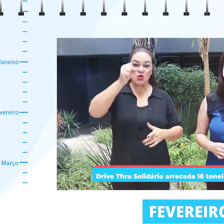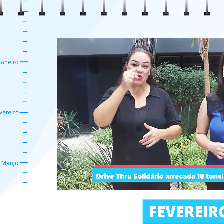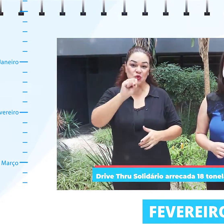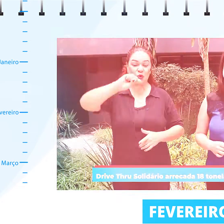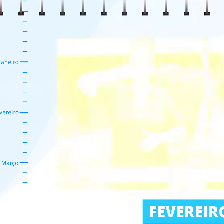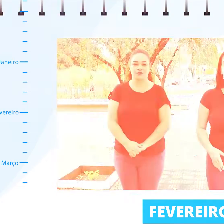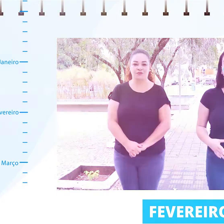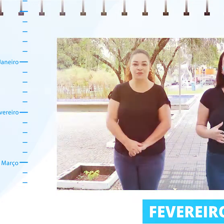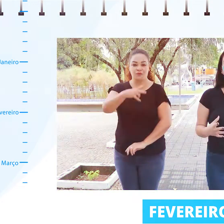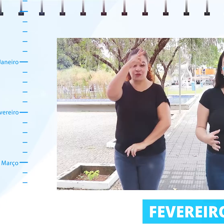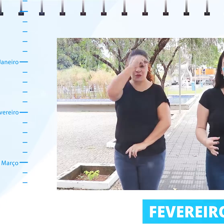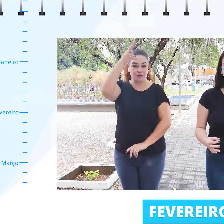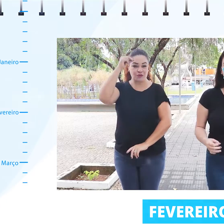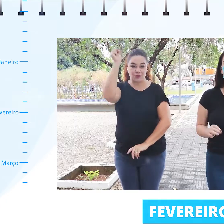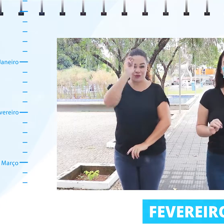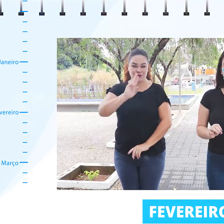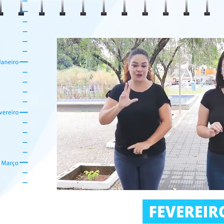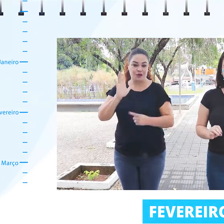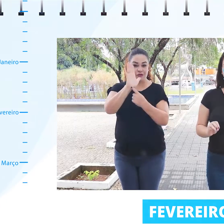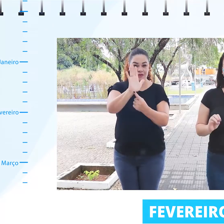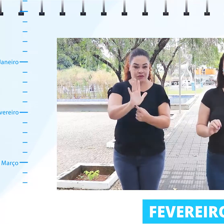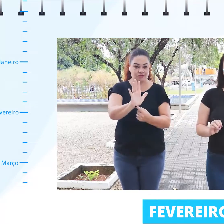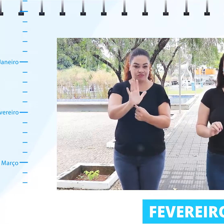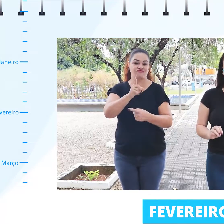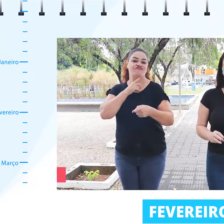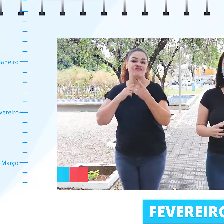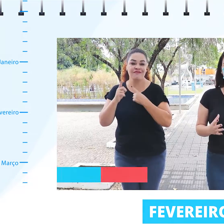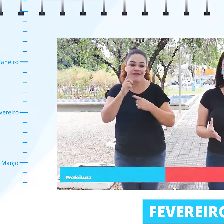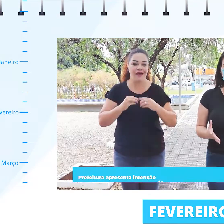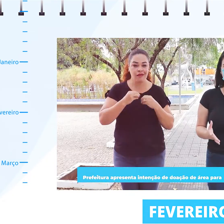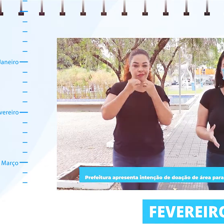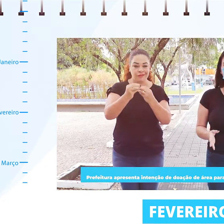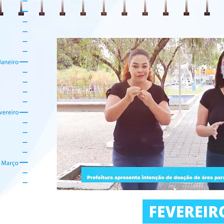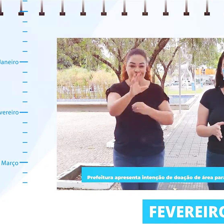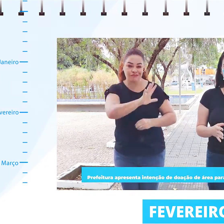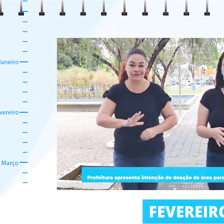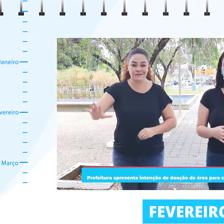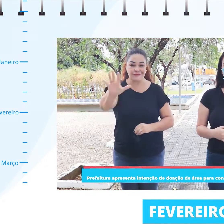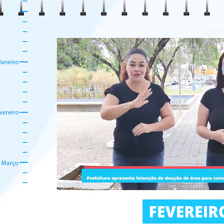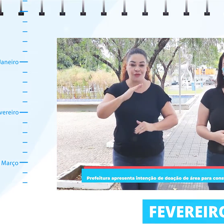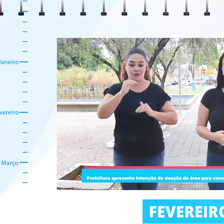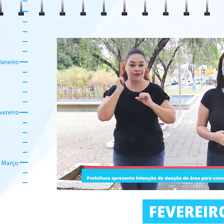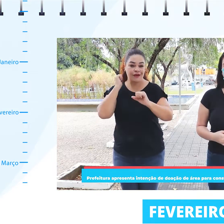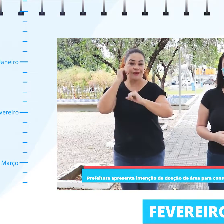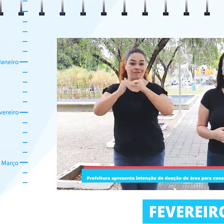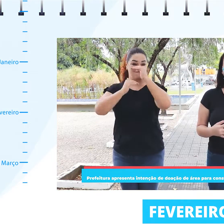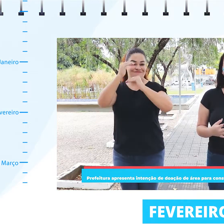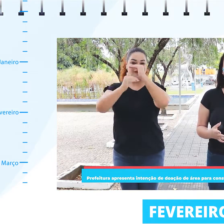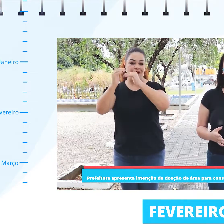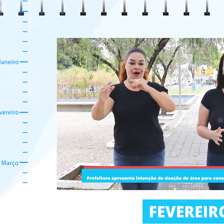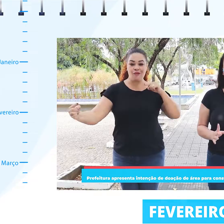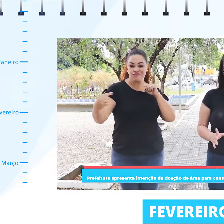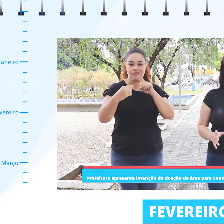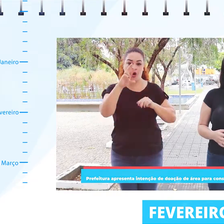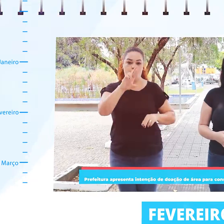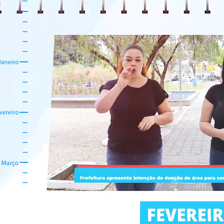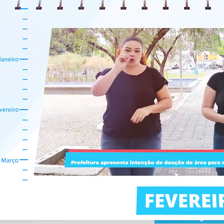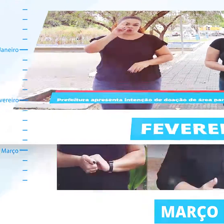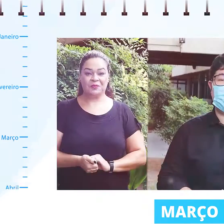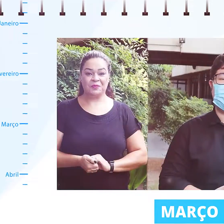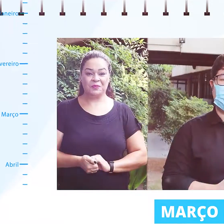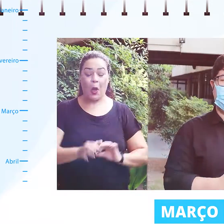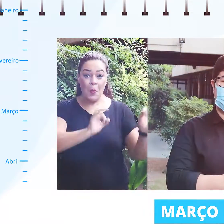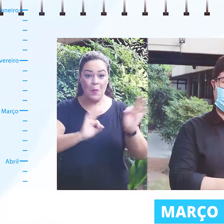de alimentos. Prefeitura apresenta intenção de doação diária para a construção da alça do